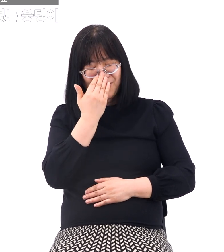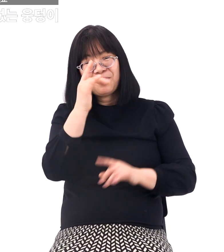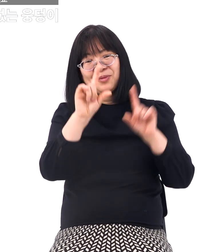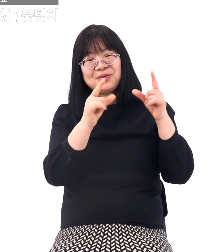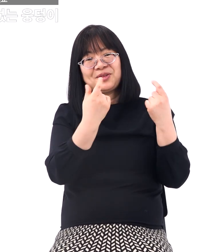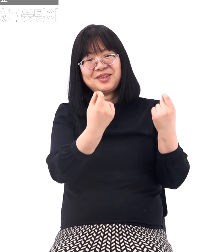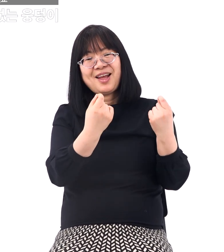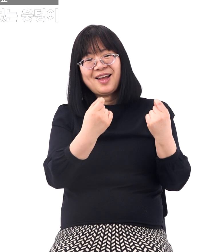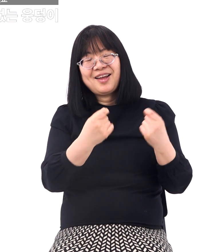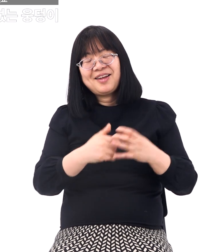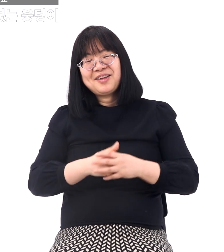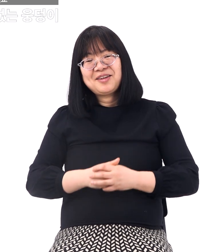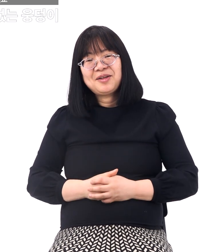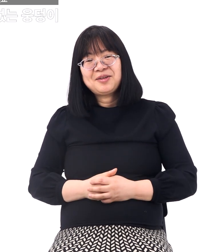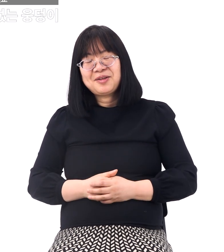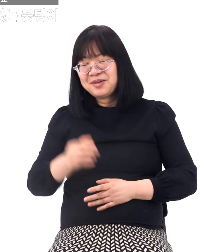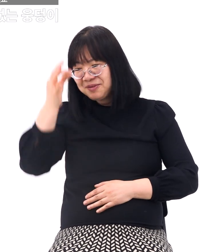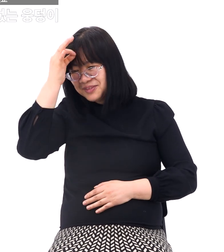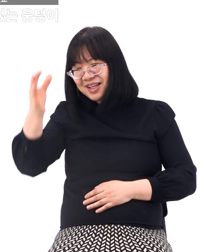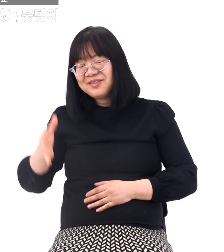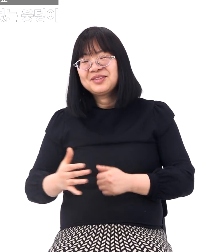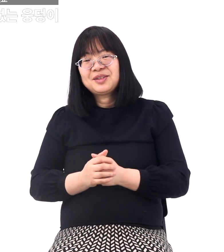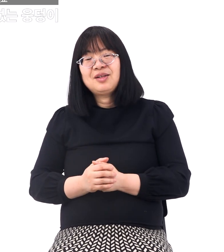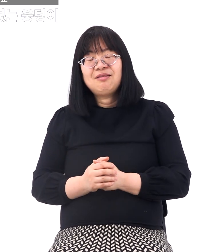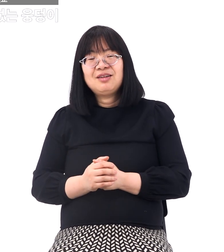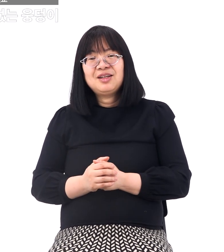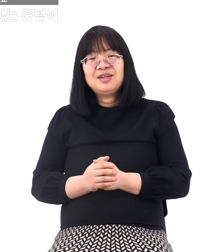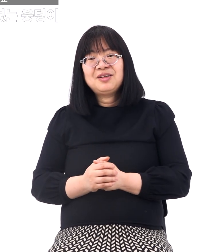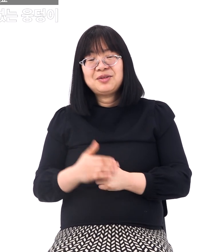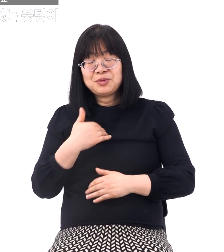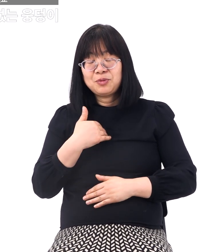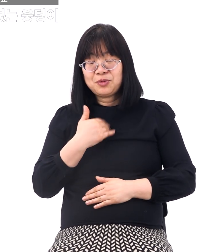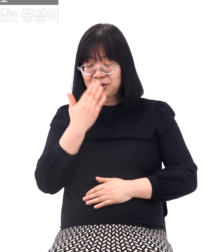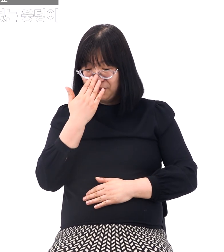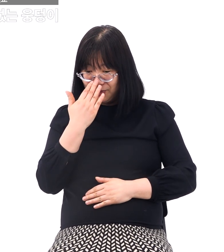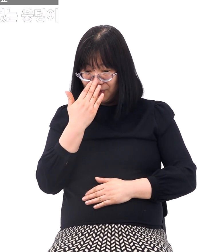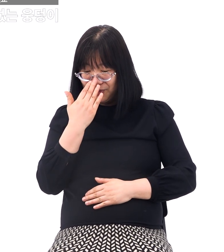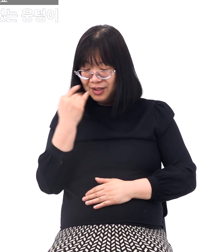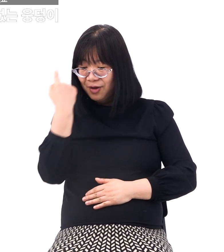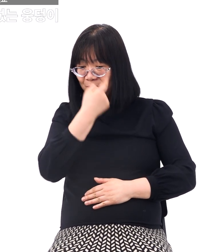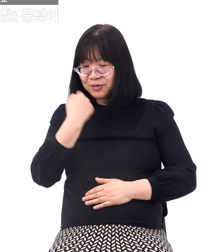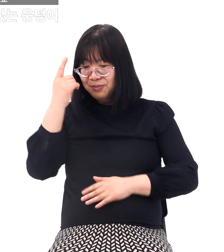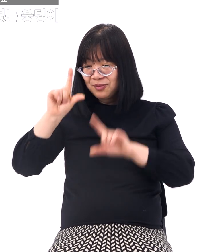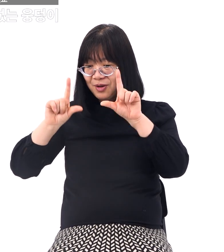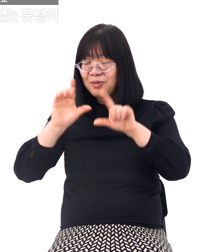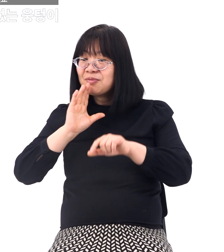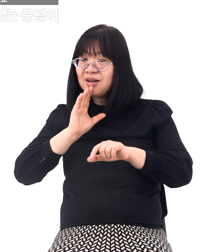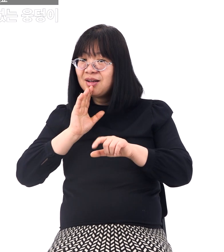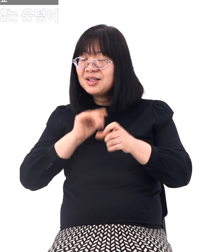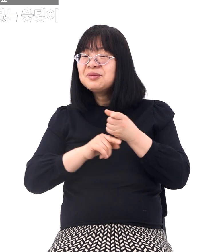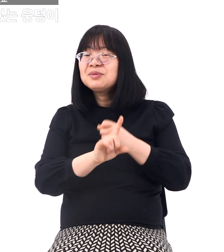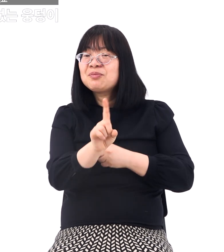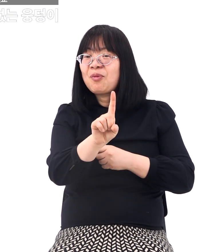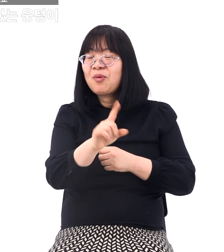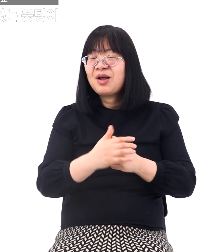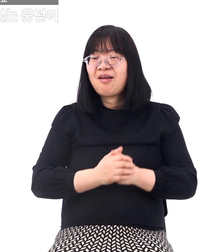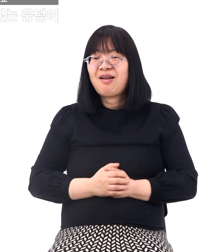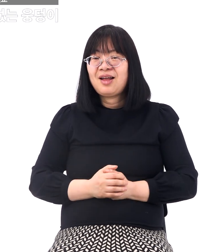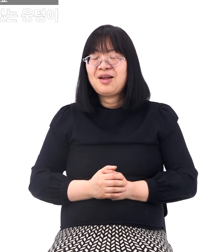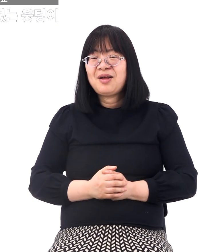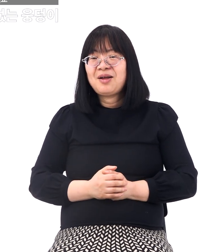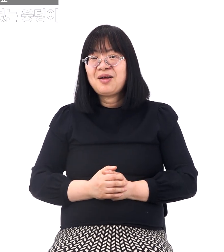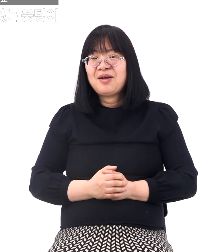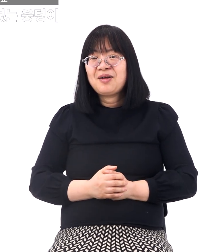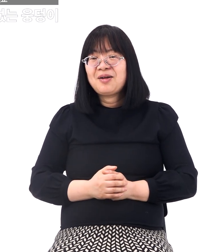그러면 미안합니다. 저도 겸손하게 생겼잖아요. 이게 무슨 뜻이에요? 예?